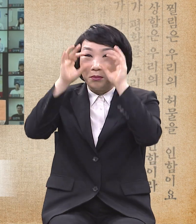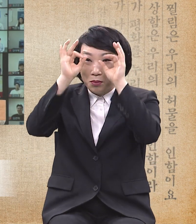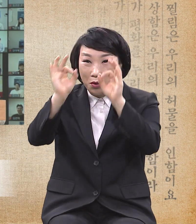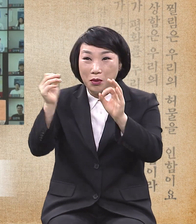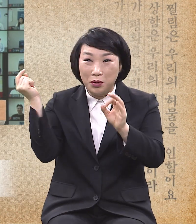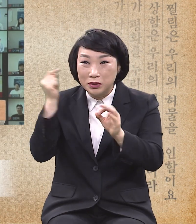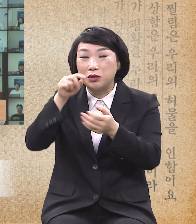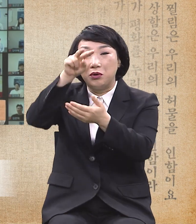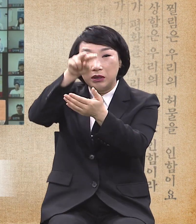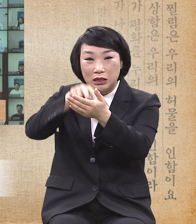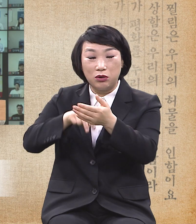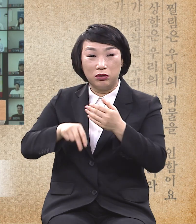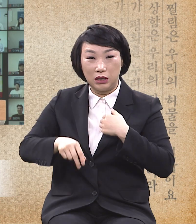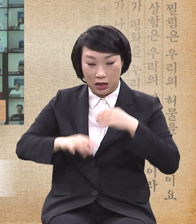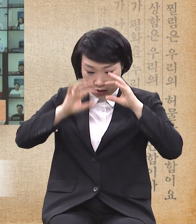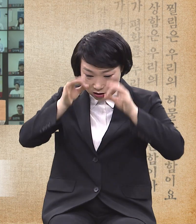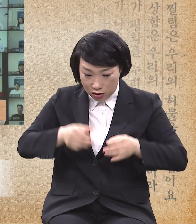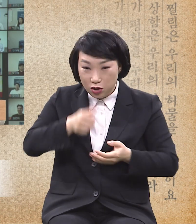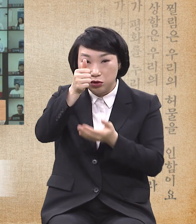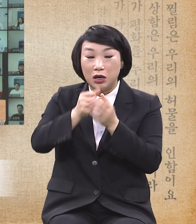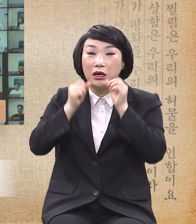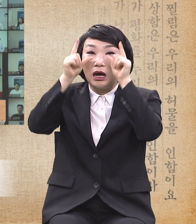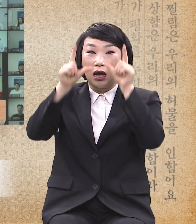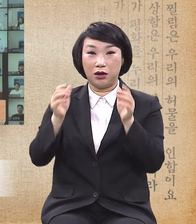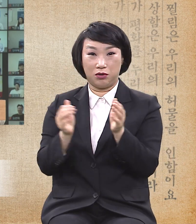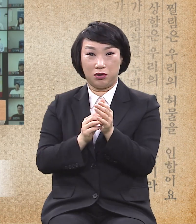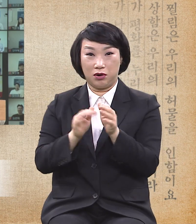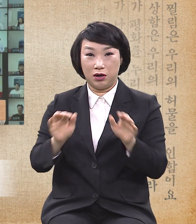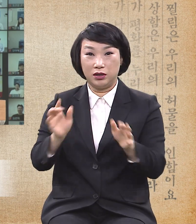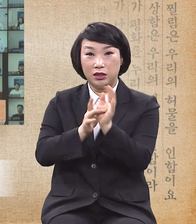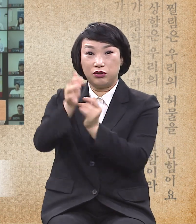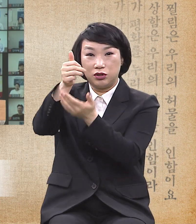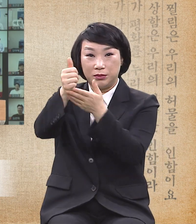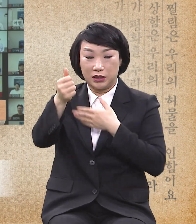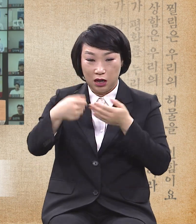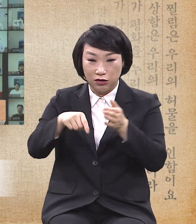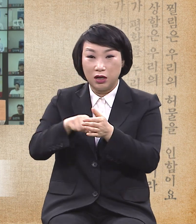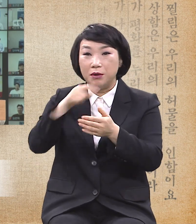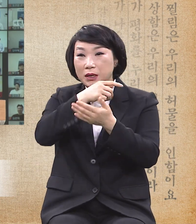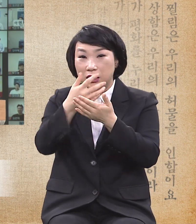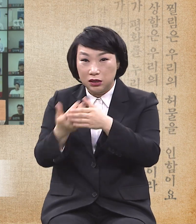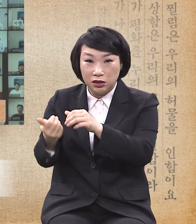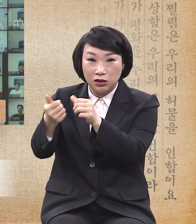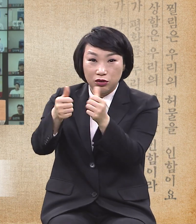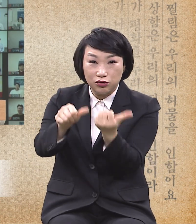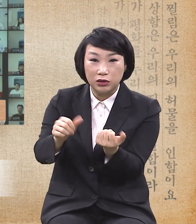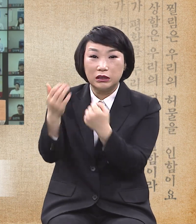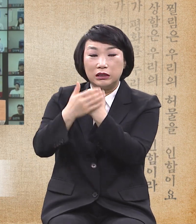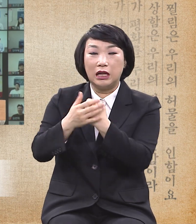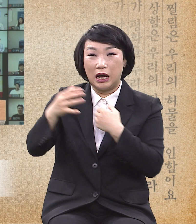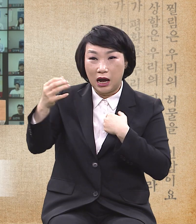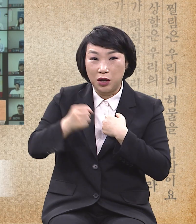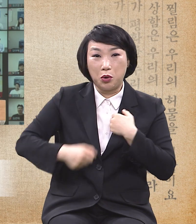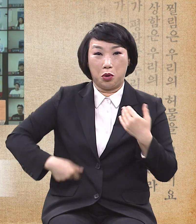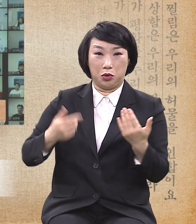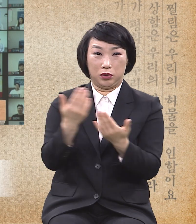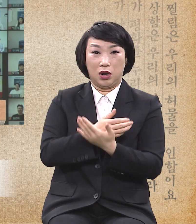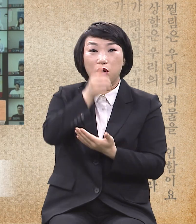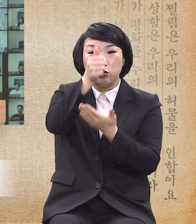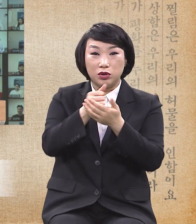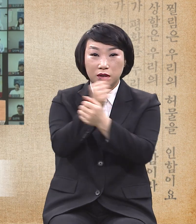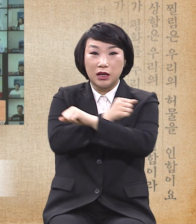읽고 내가 죄를 깨닫고 예수가 나 위에 피 흘리시는 앞에 회개하고 제사 안